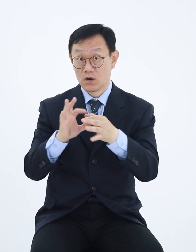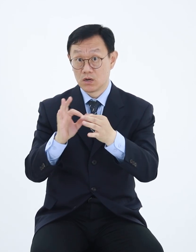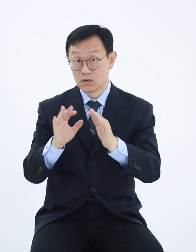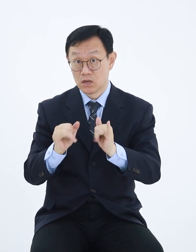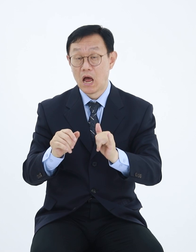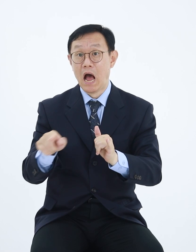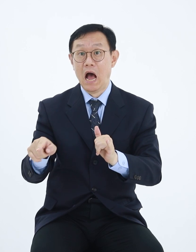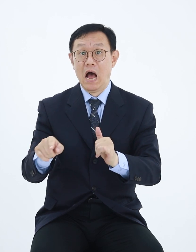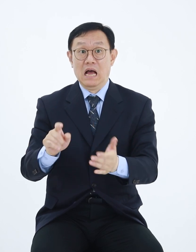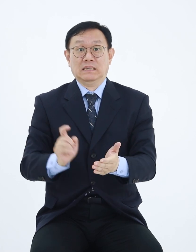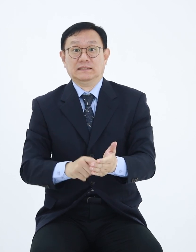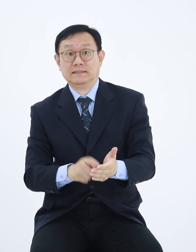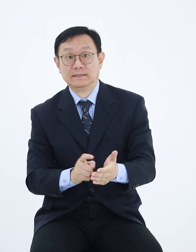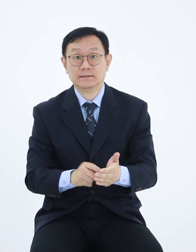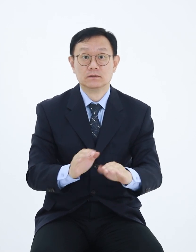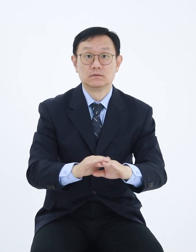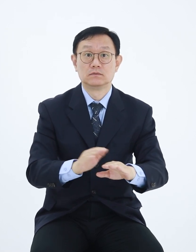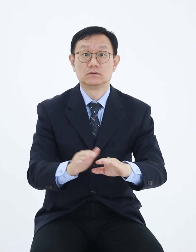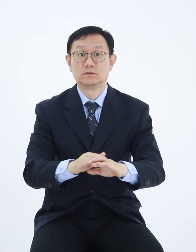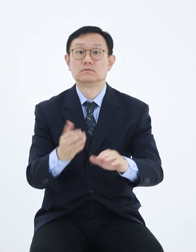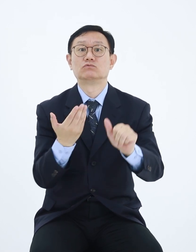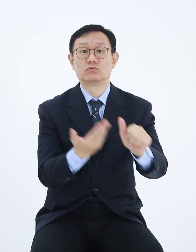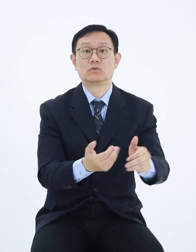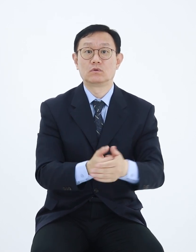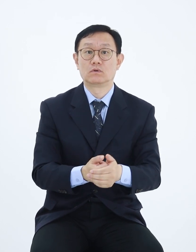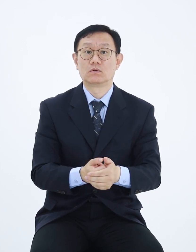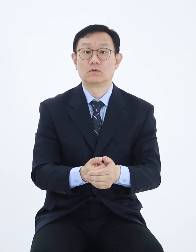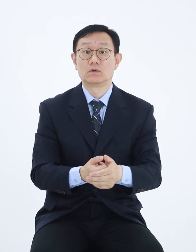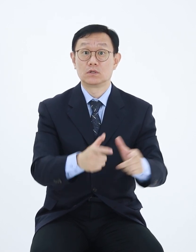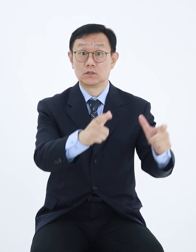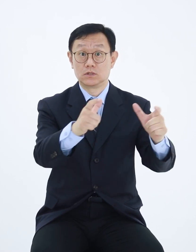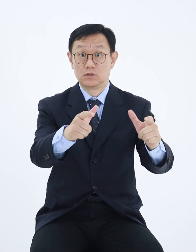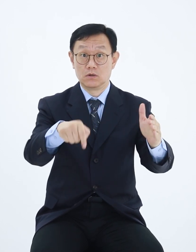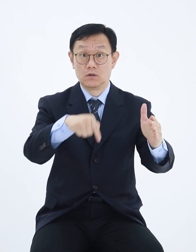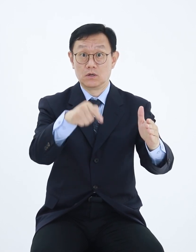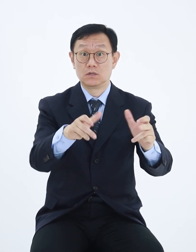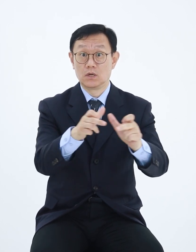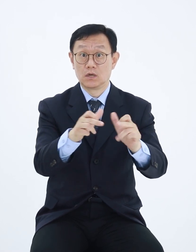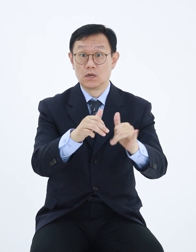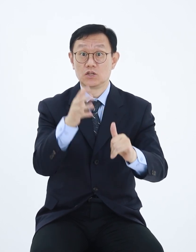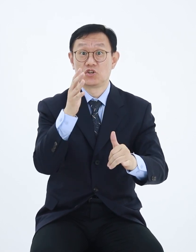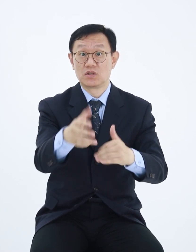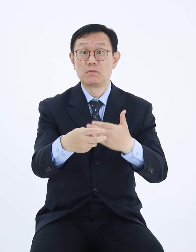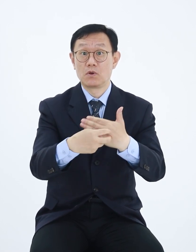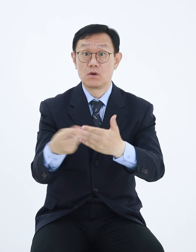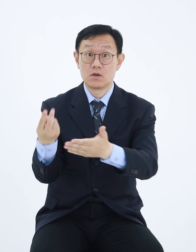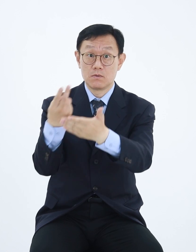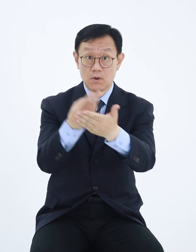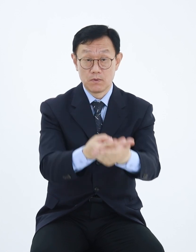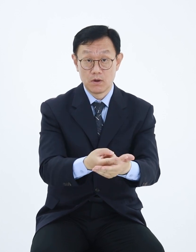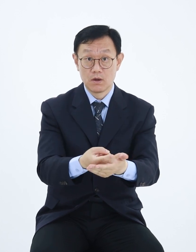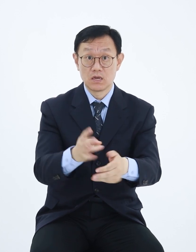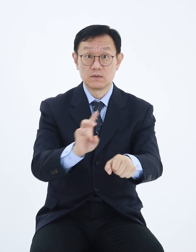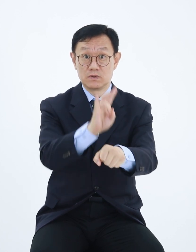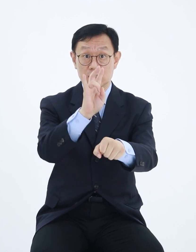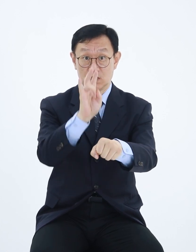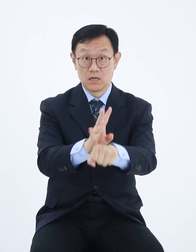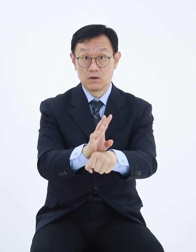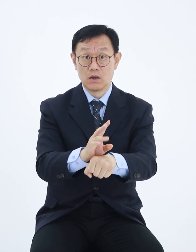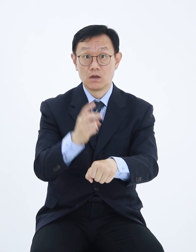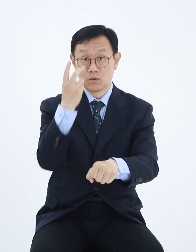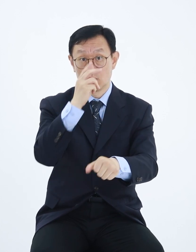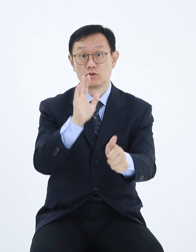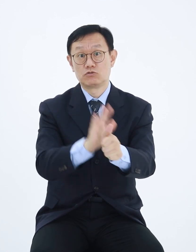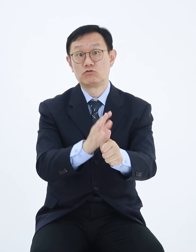관계기관들은 그제야 대책을 내놓았습니다. 관할 지역에서는 장애인이 전담병원에 입원하면 24시간 돌봄